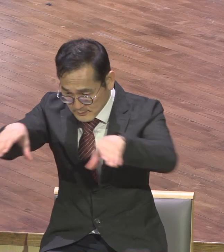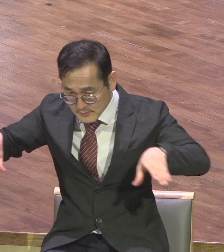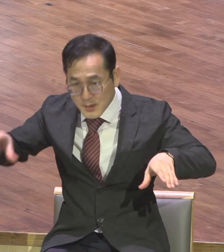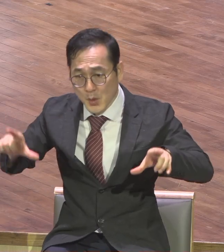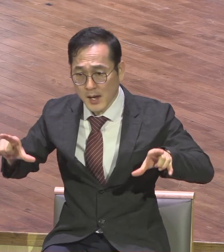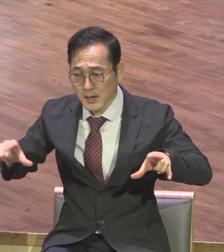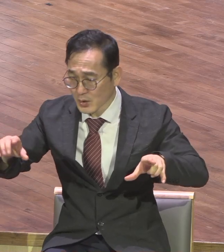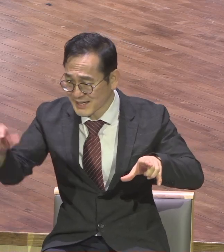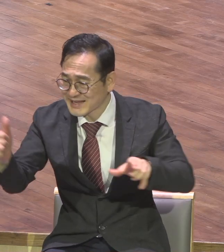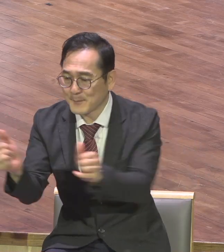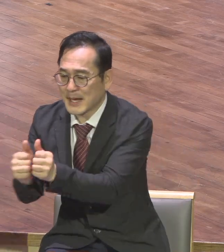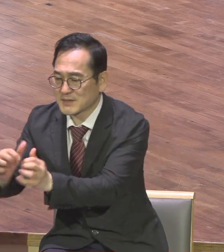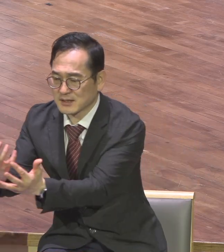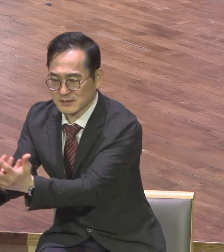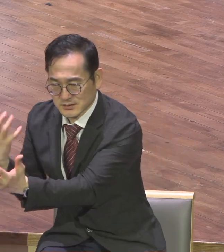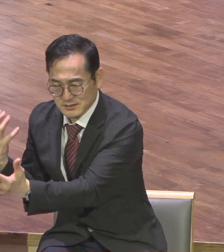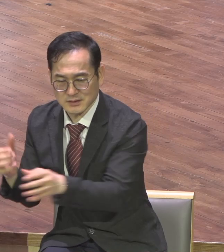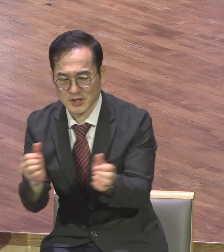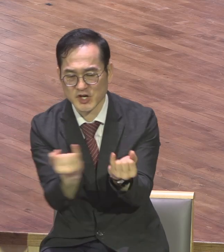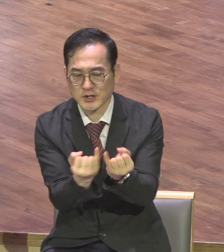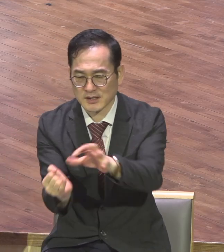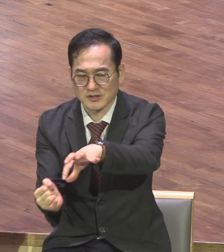다 그때 쳐놓고 그렇게